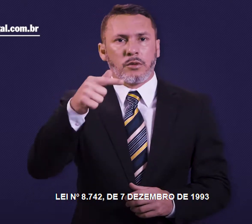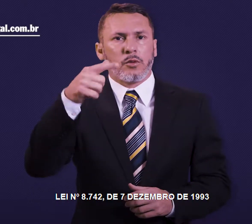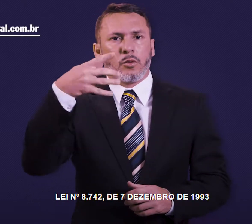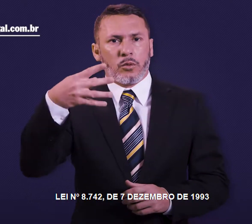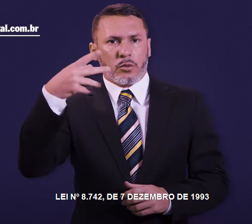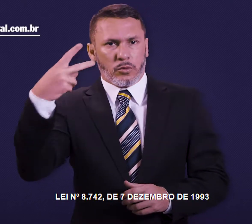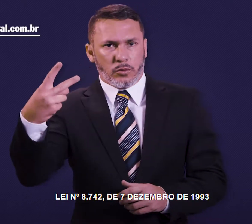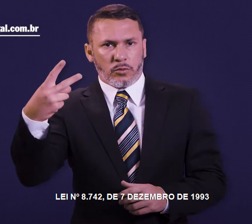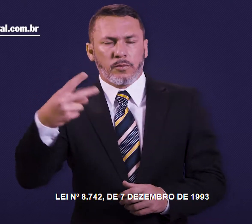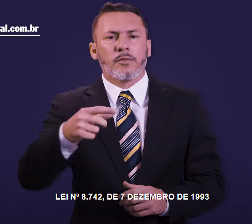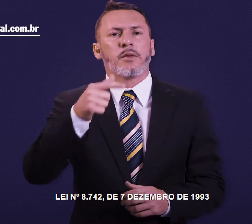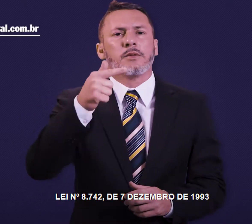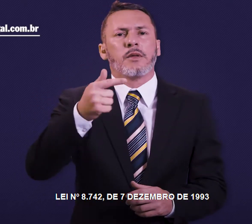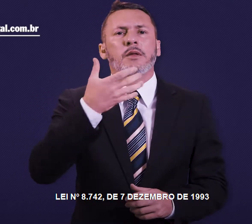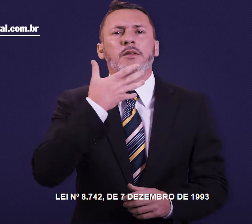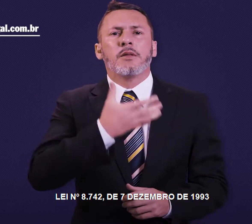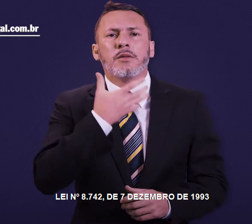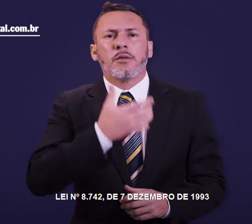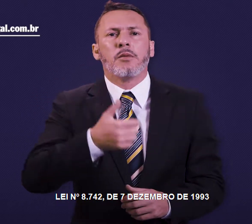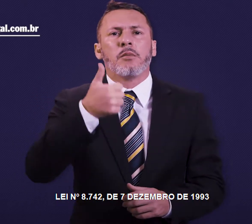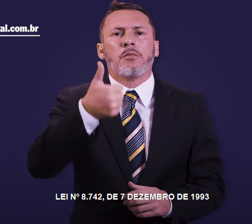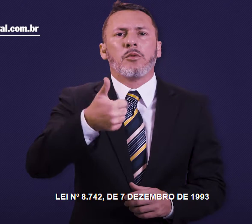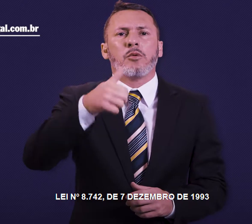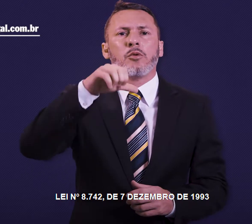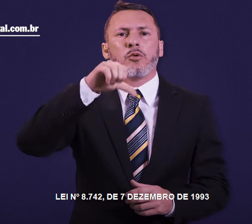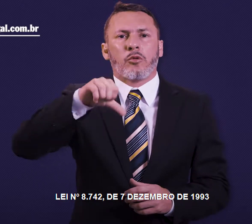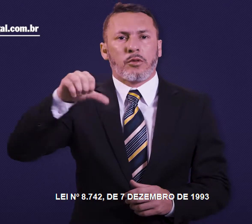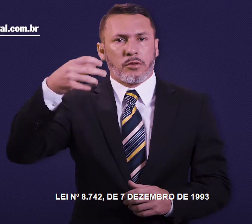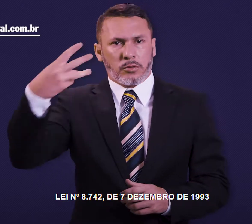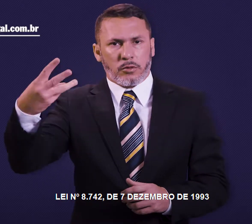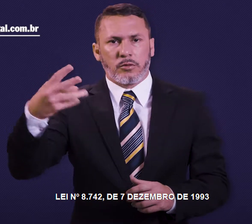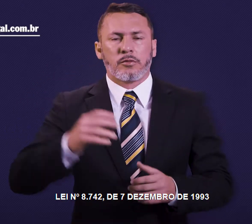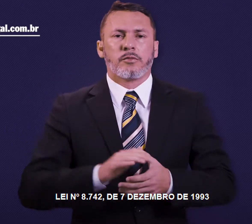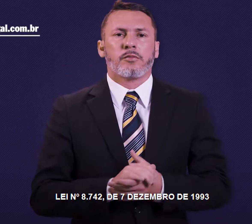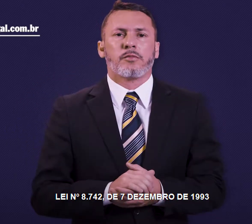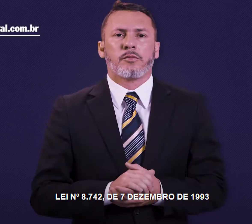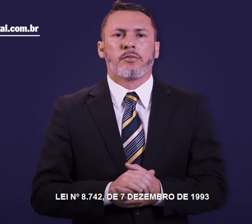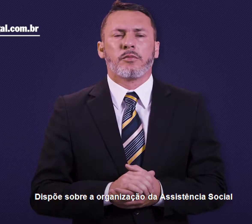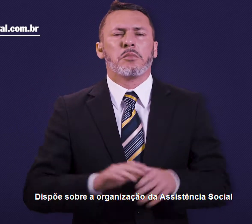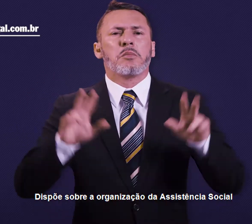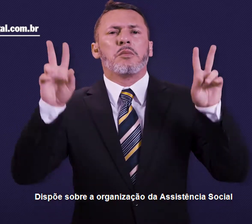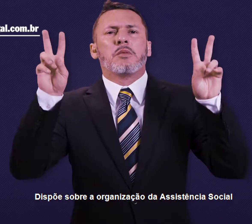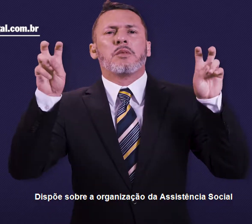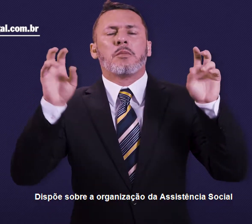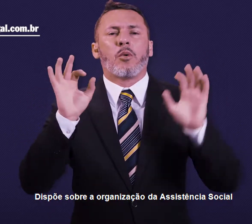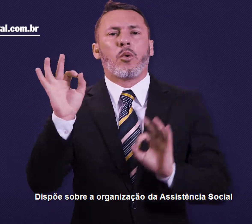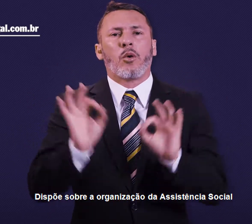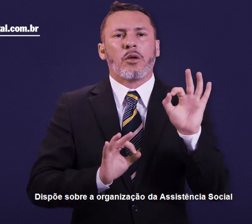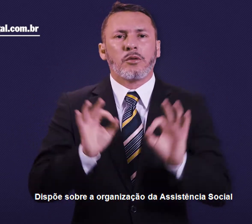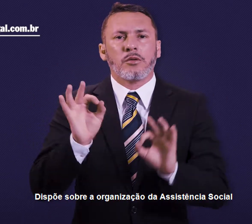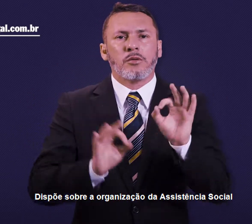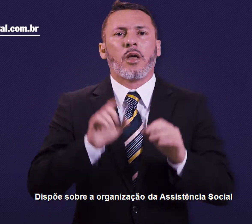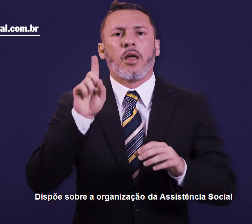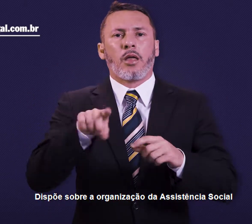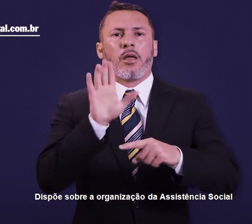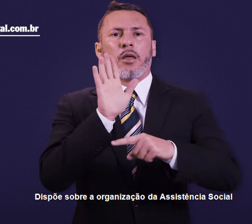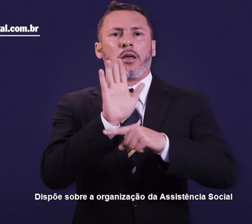8.742, de 7 de dezembro de 1993, dispõe sobre a organização da